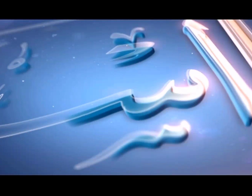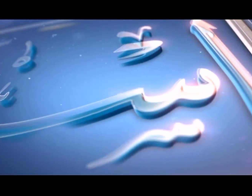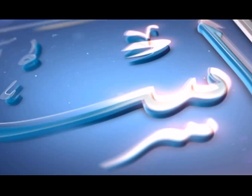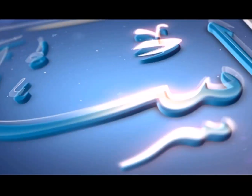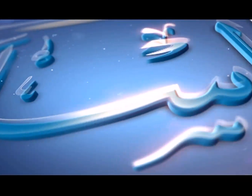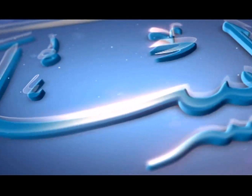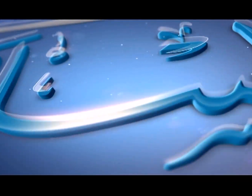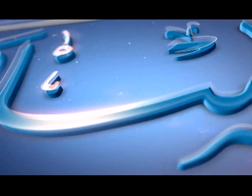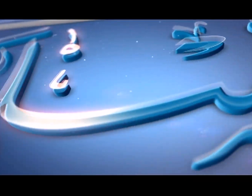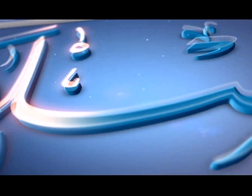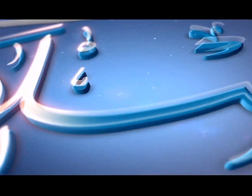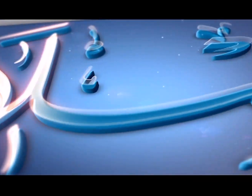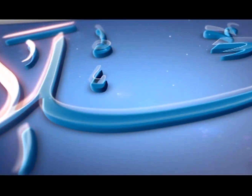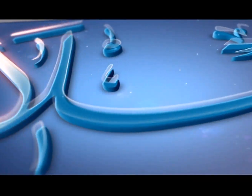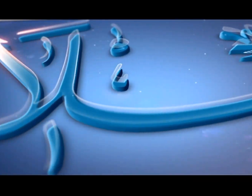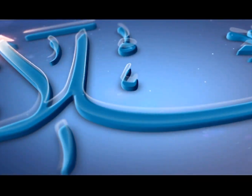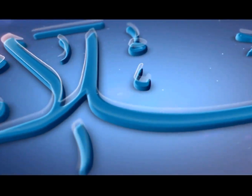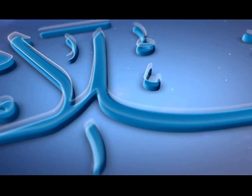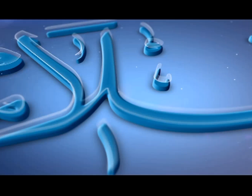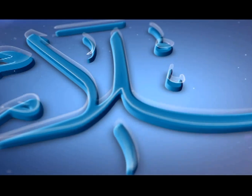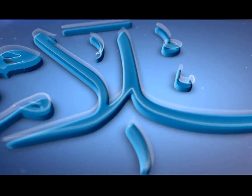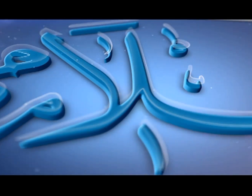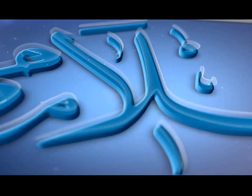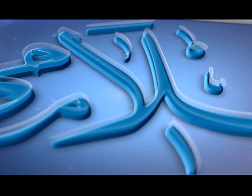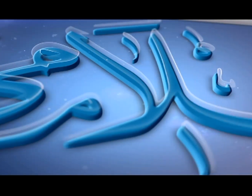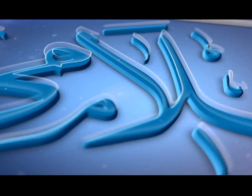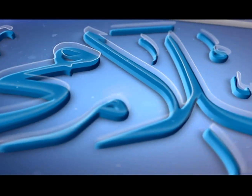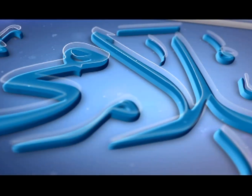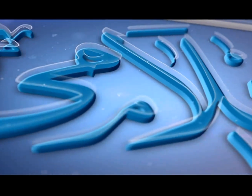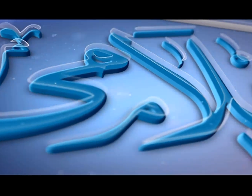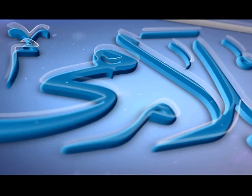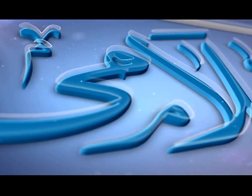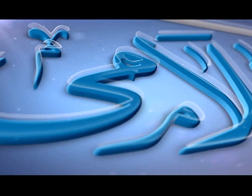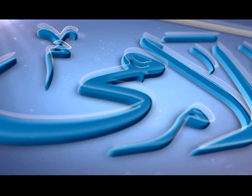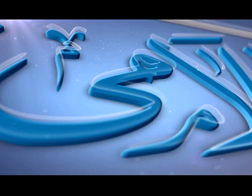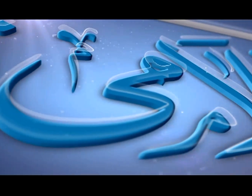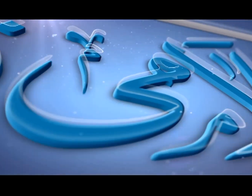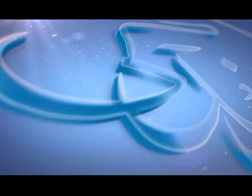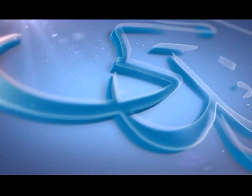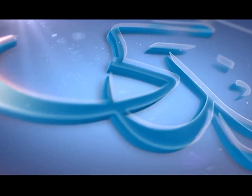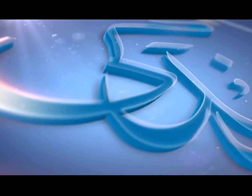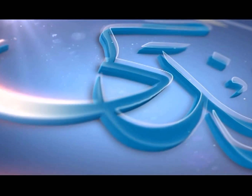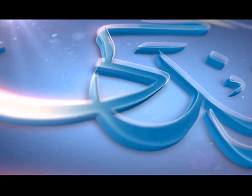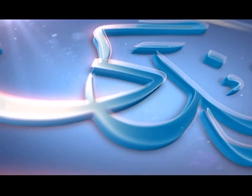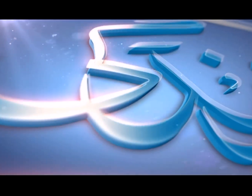میری زندگی کا مقصد تیرے دین کی سرفرازی، میں اسی